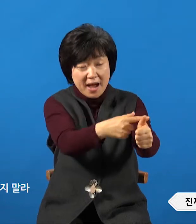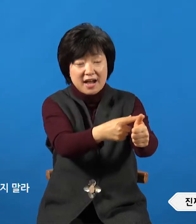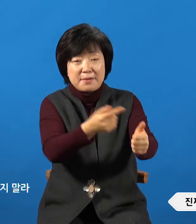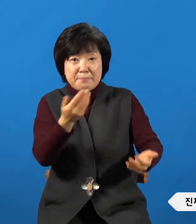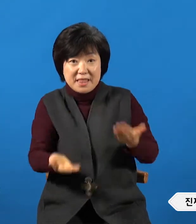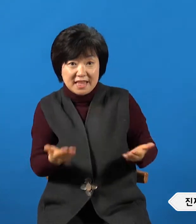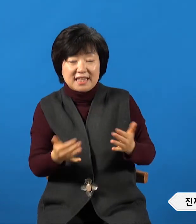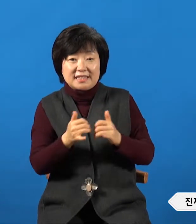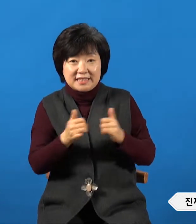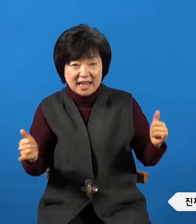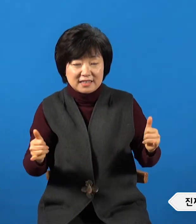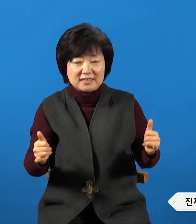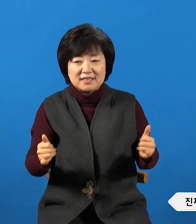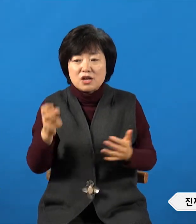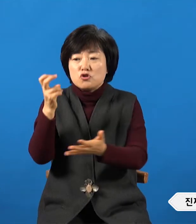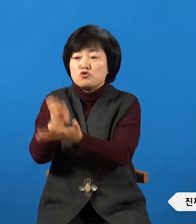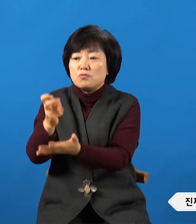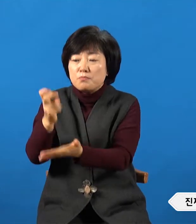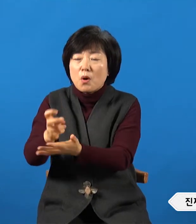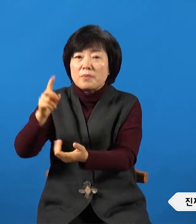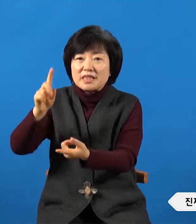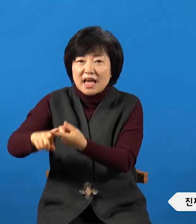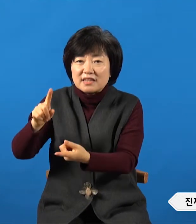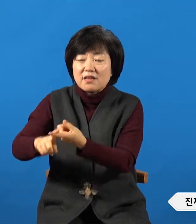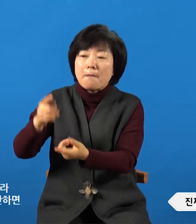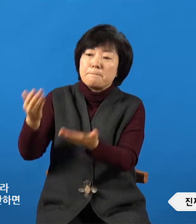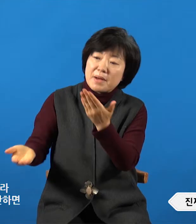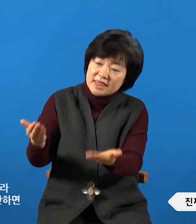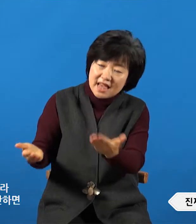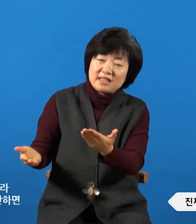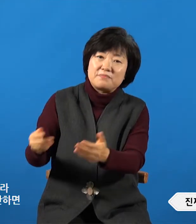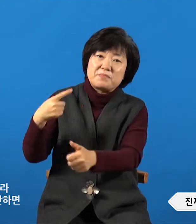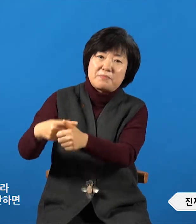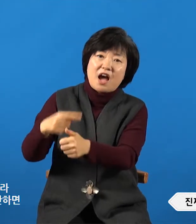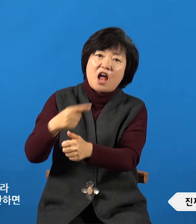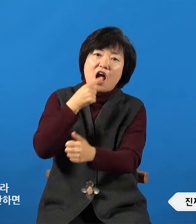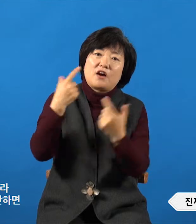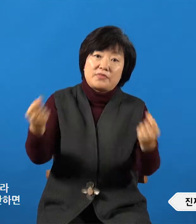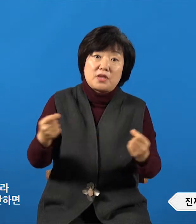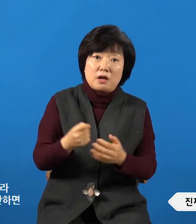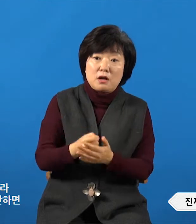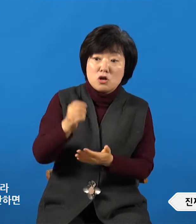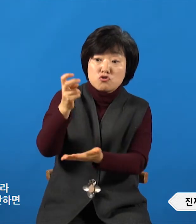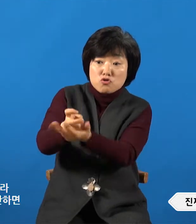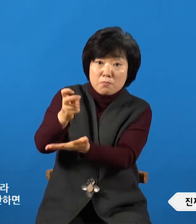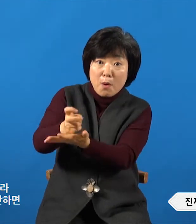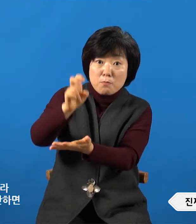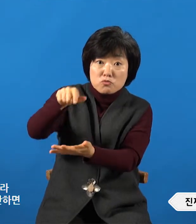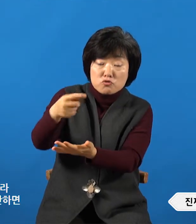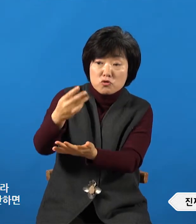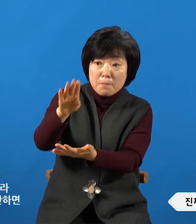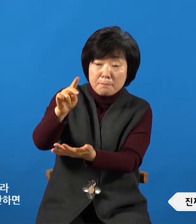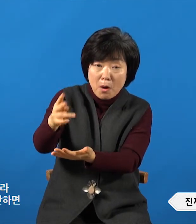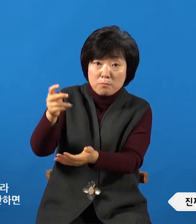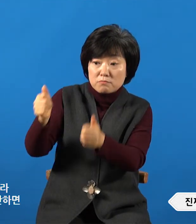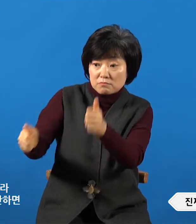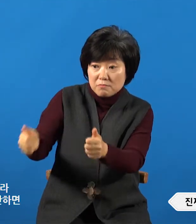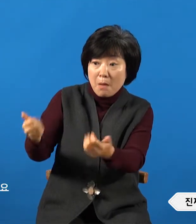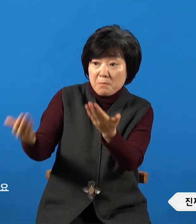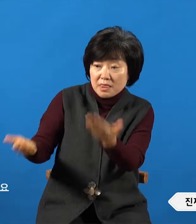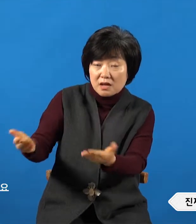형제를 판단하는 자는 곧 율법을 비방하고 율법을 판단하는 것이라. 내가 만일 율법을 판단하면 율법의 준행자가